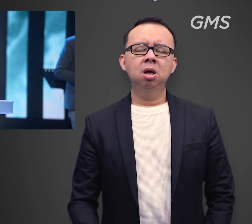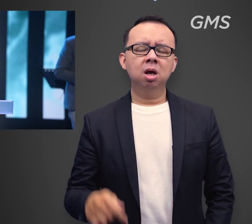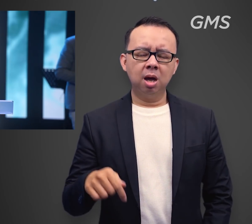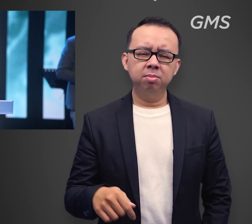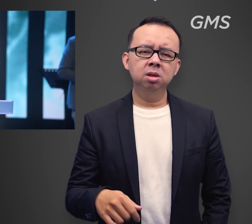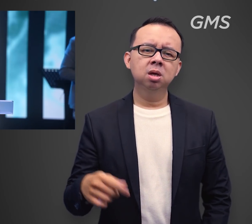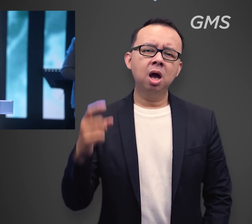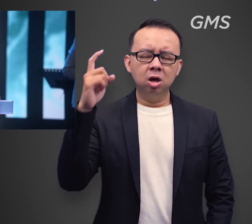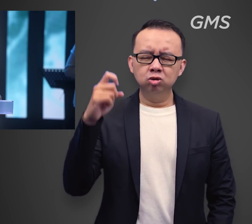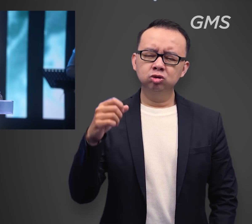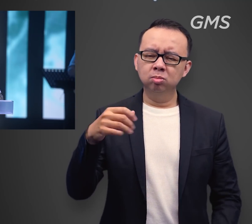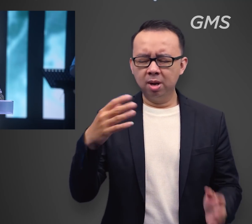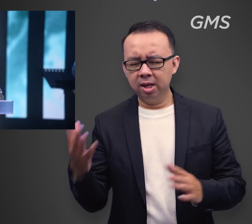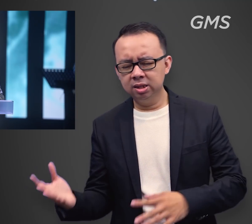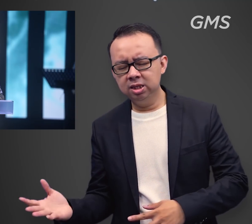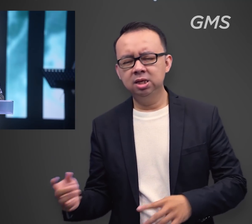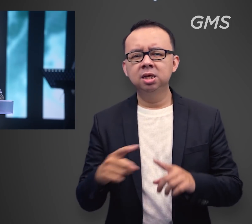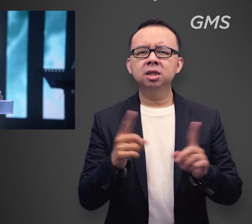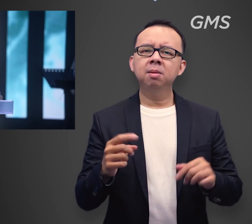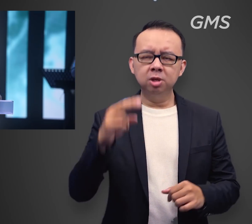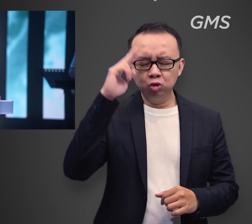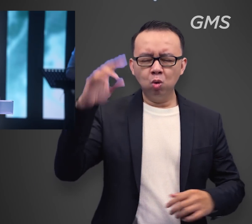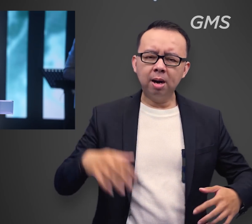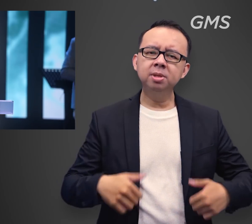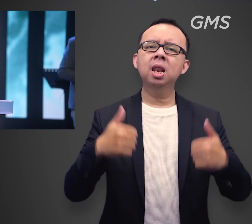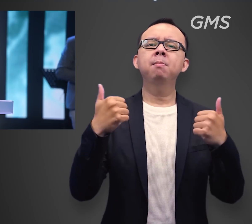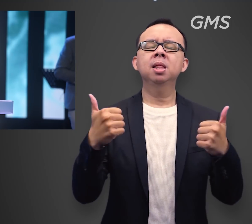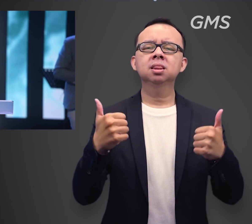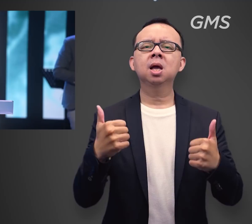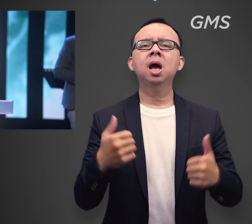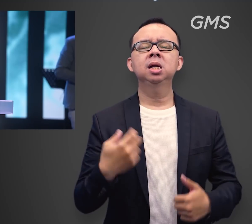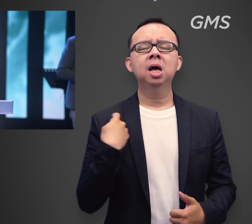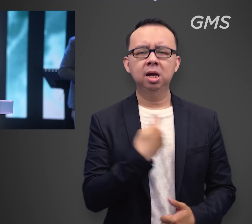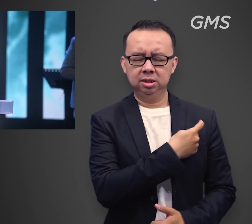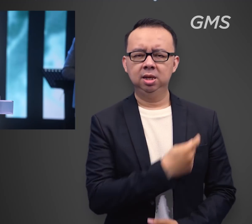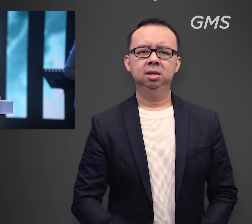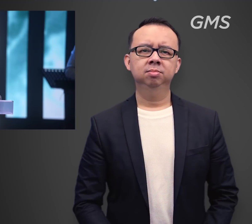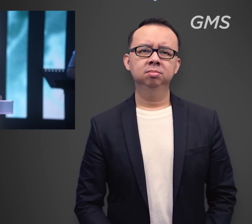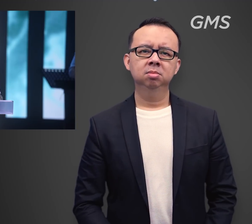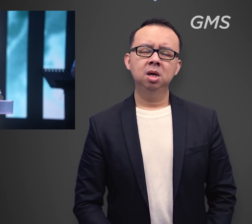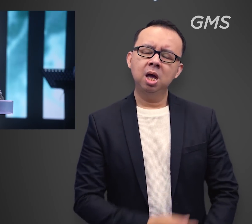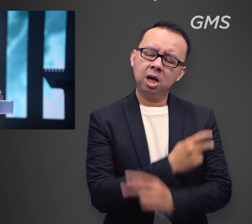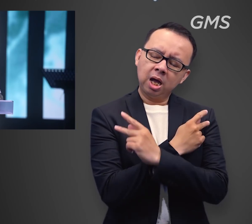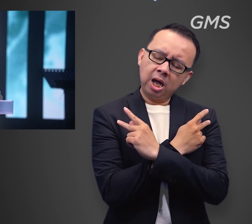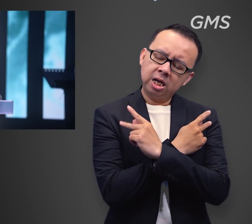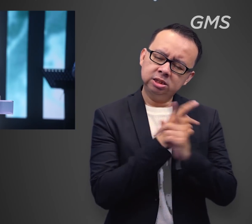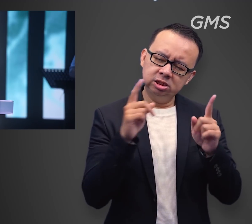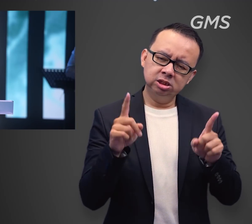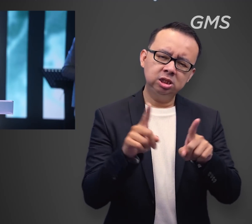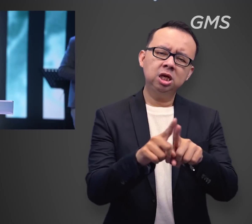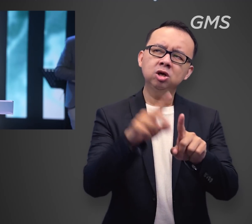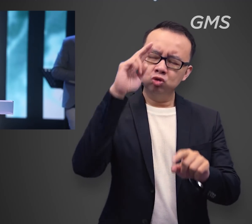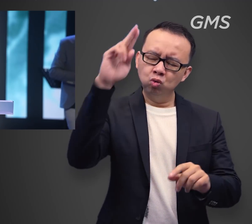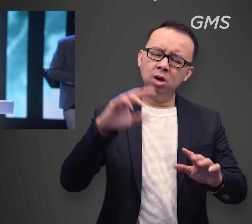tapi hari ini kami telah diselamatkan. Karena itu betapa besar kasih setiamu dalam kehidupan kami ya Tuhan. Karena itu